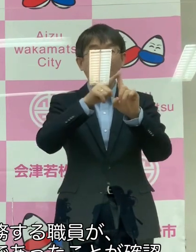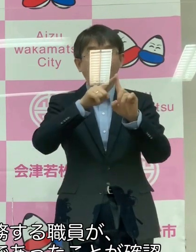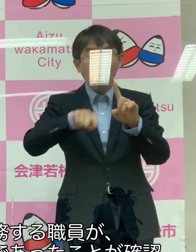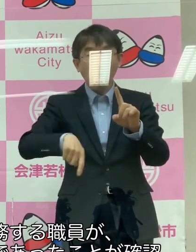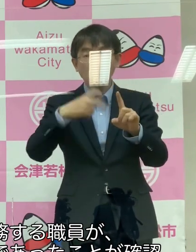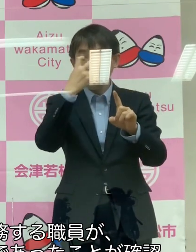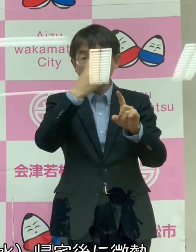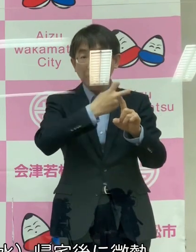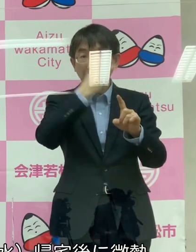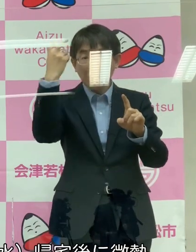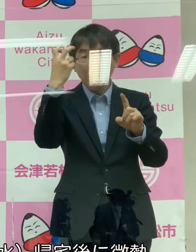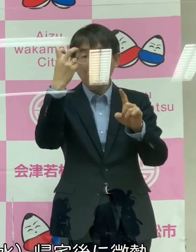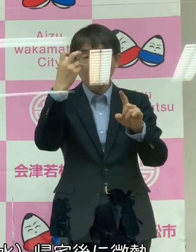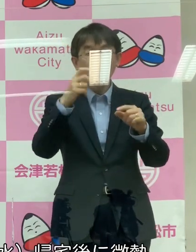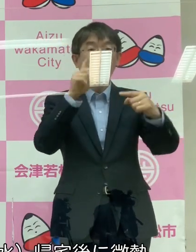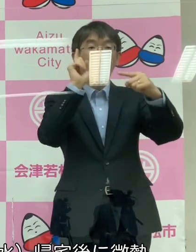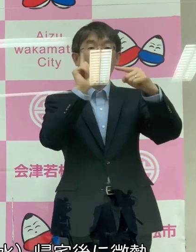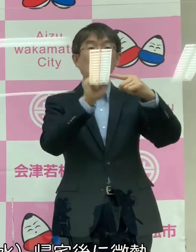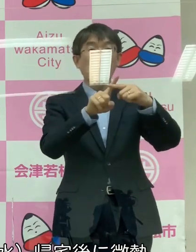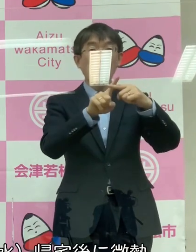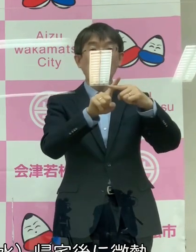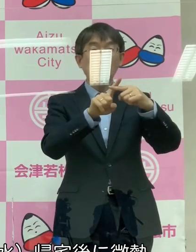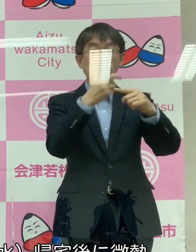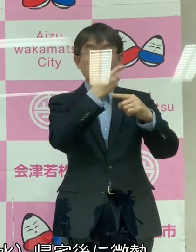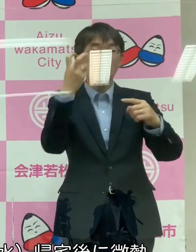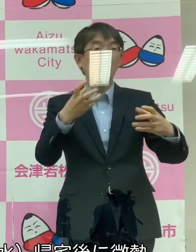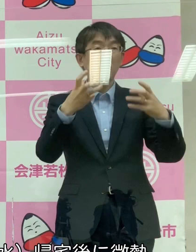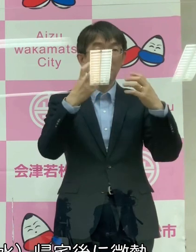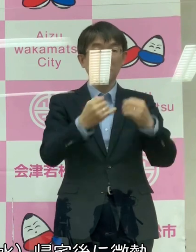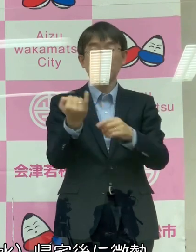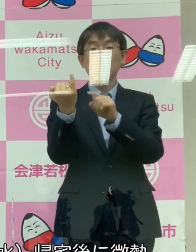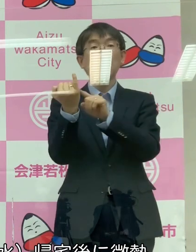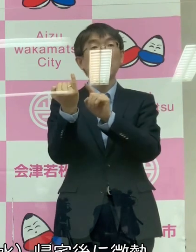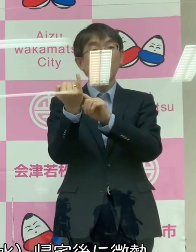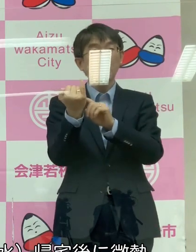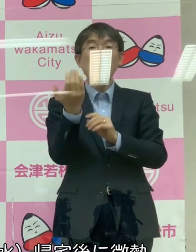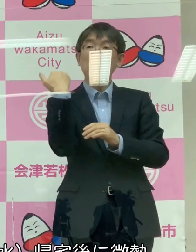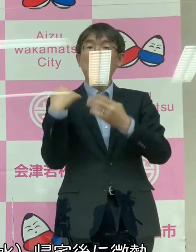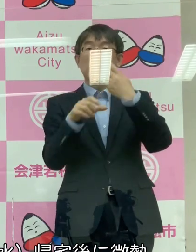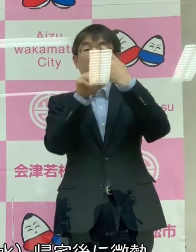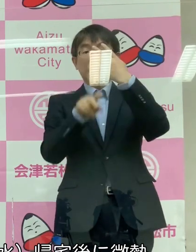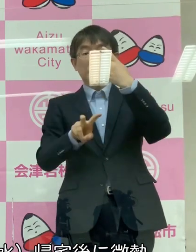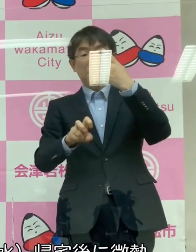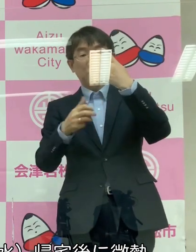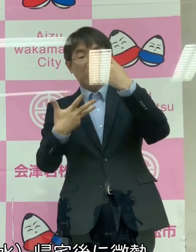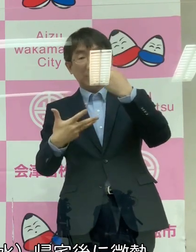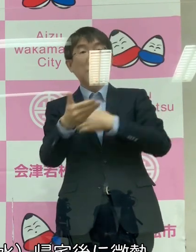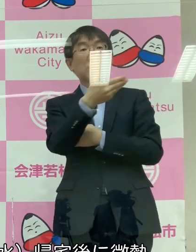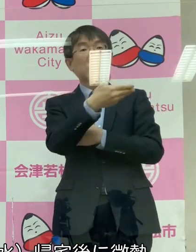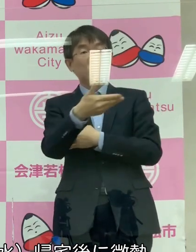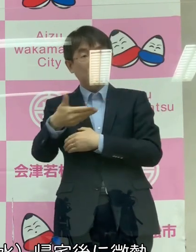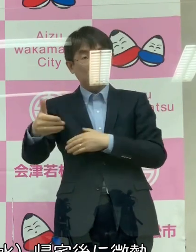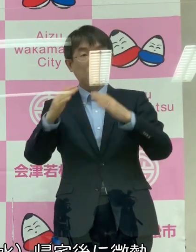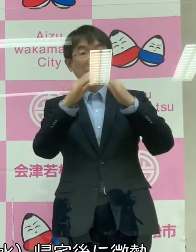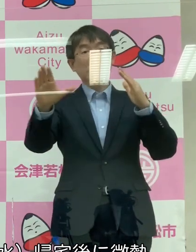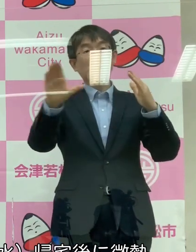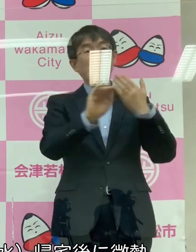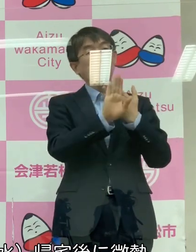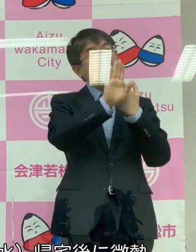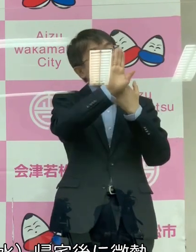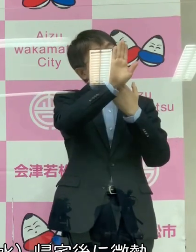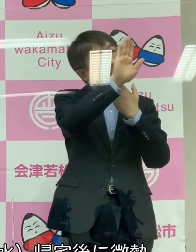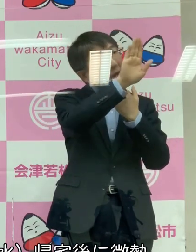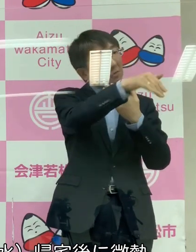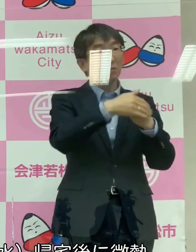が確認されました。当該職員は4月28日水曜、市 宅後に微熱、